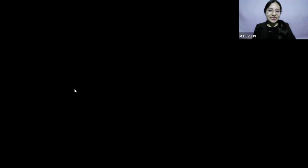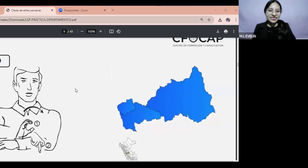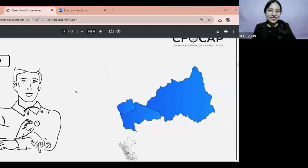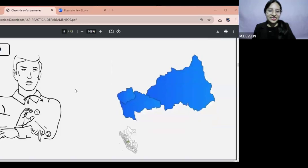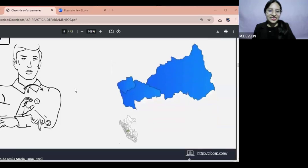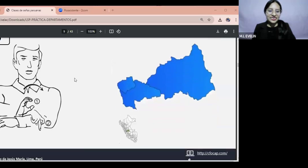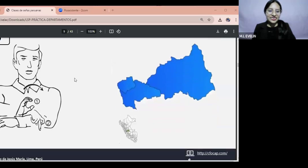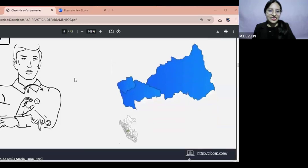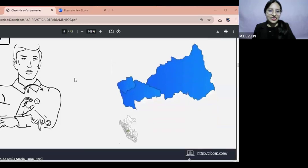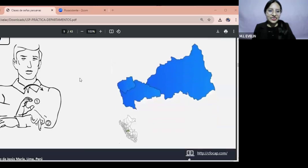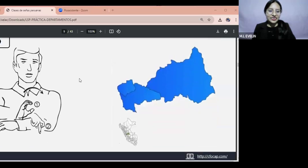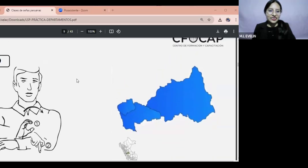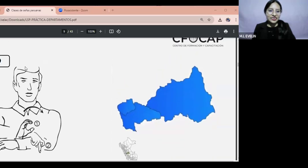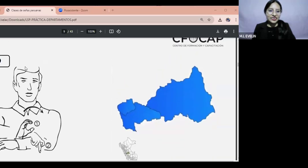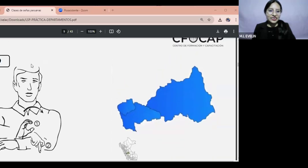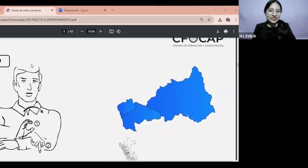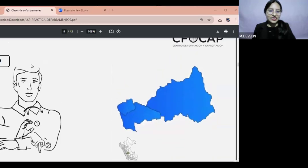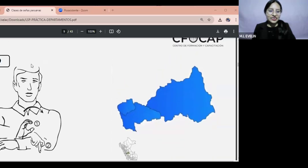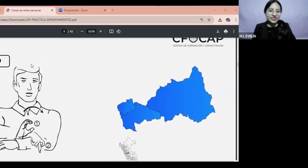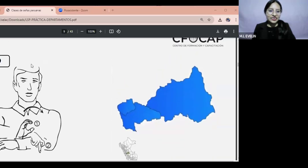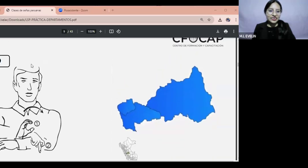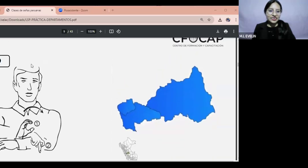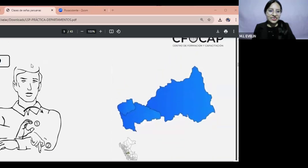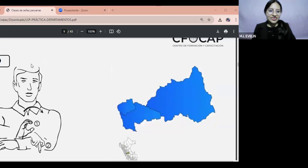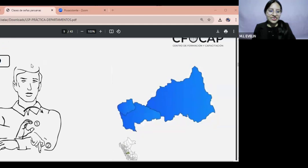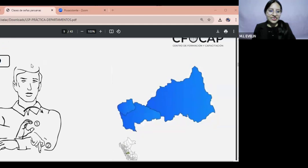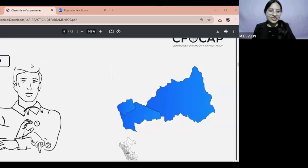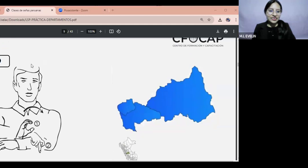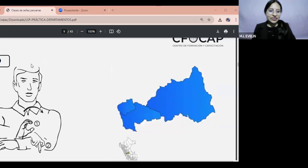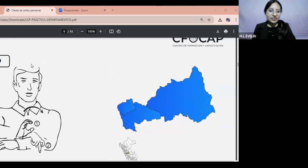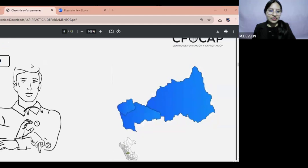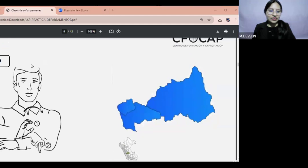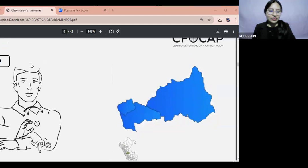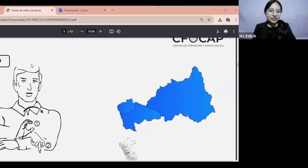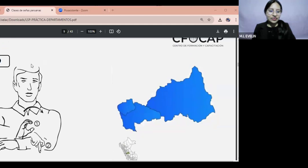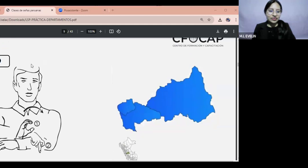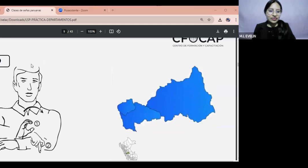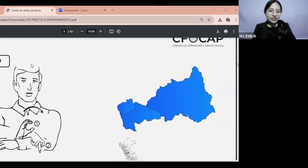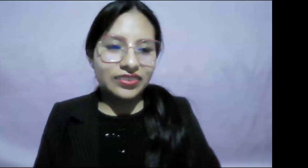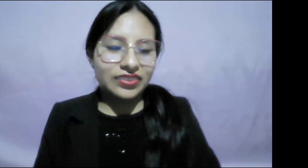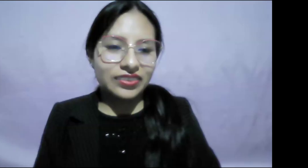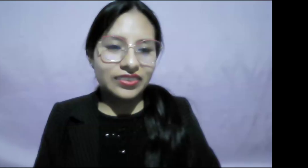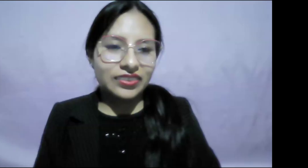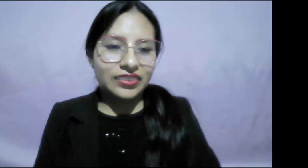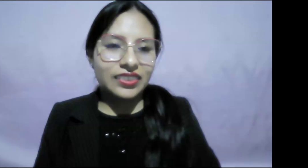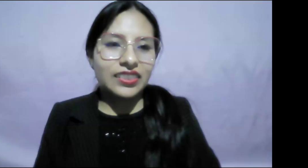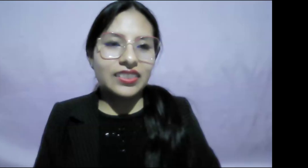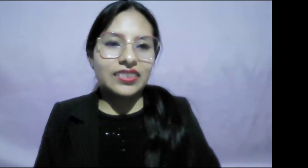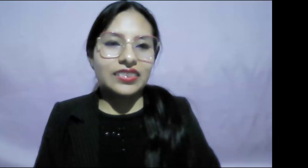gracias continuamos con Pasco Ajá nuestro querido